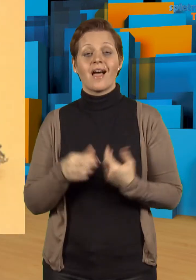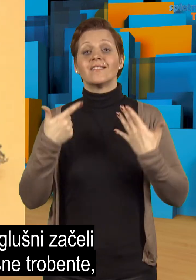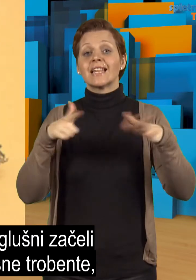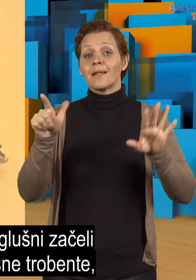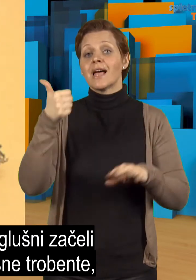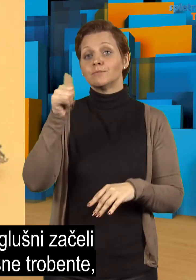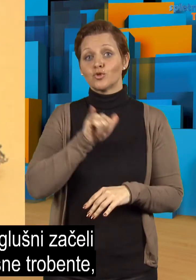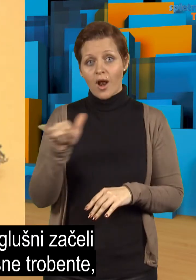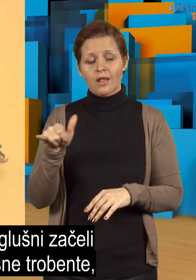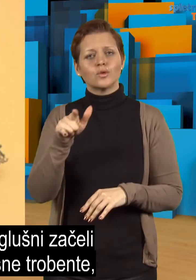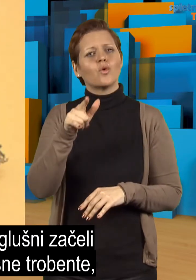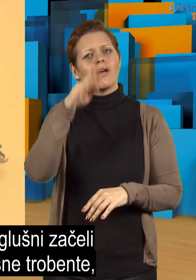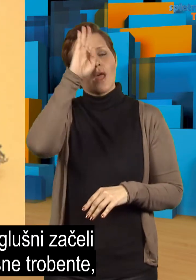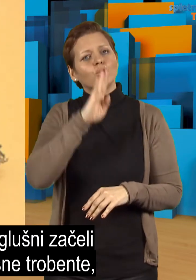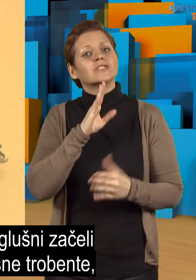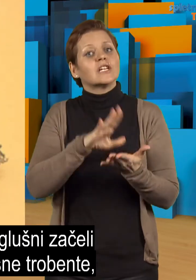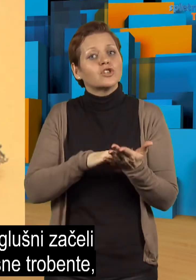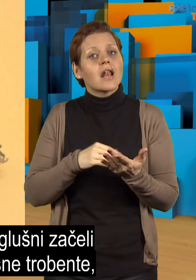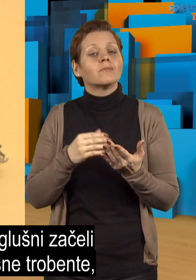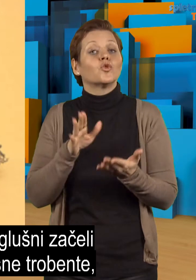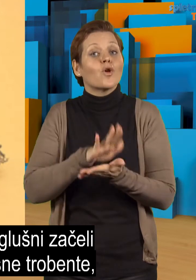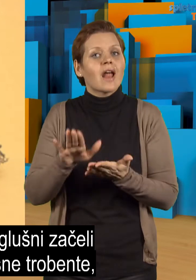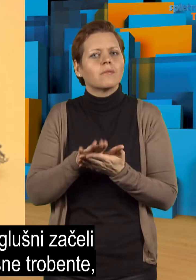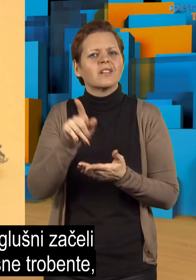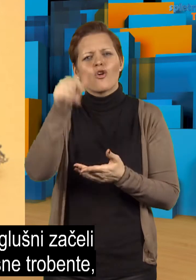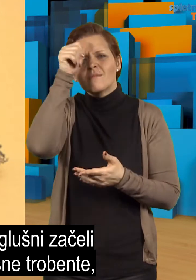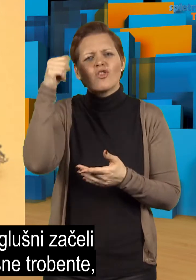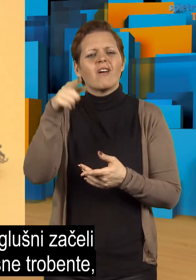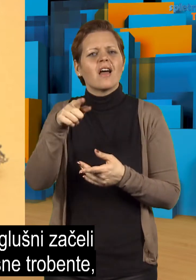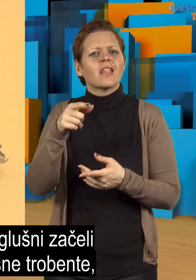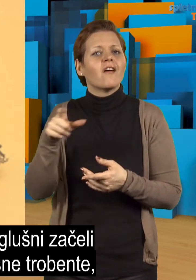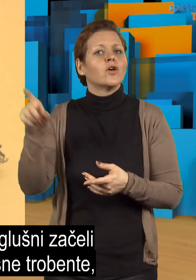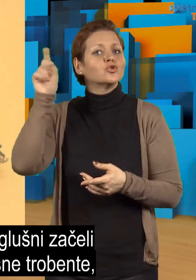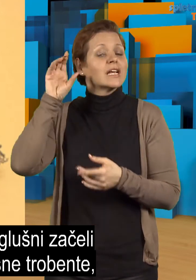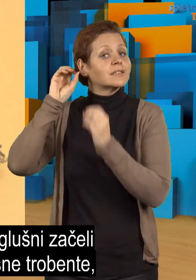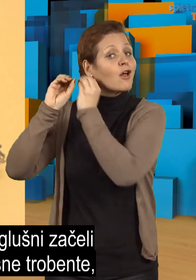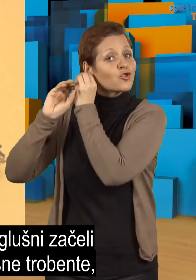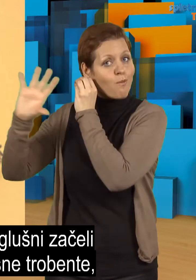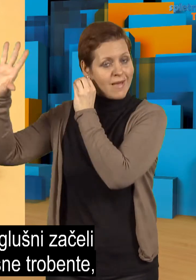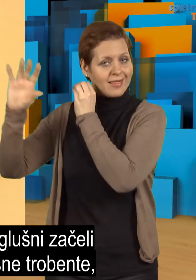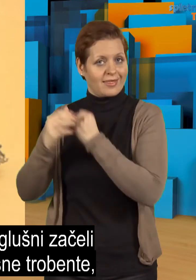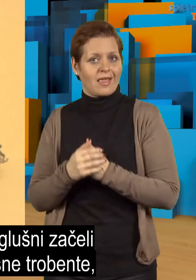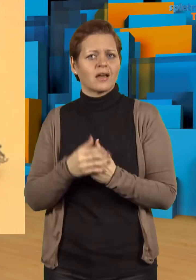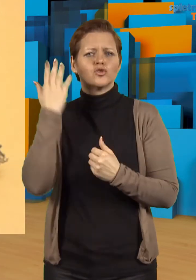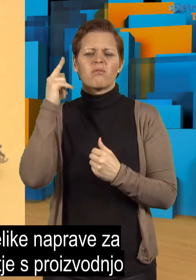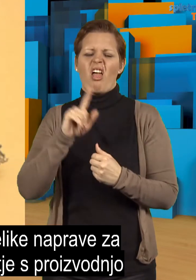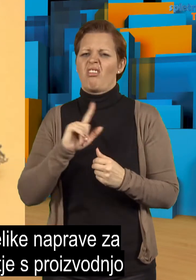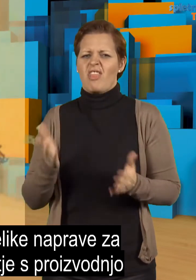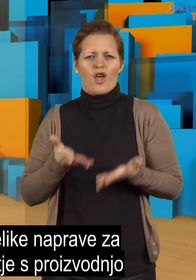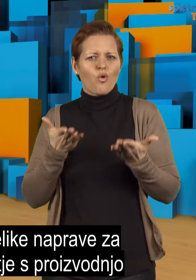V 17. stoletju so naglušni začeli uporabljati tako imenovane vušesne trobente, ki so bile nerodne in